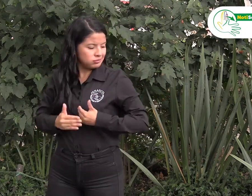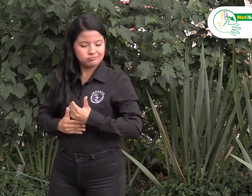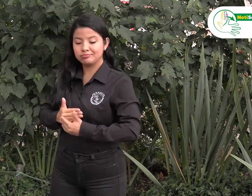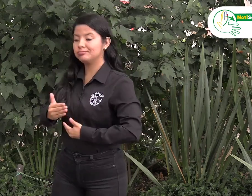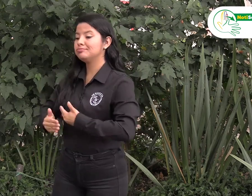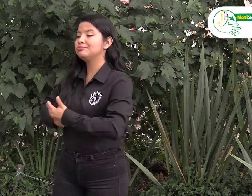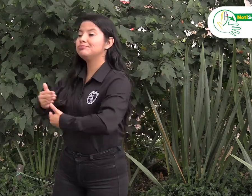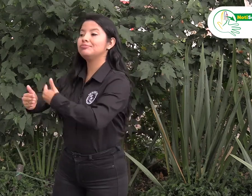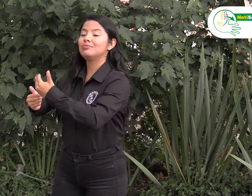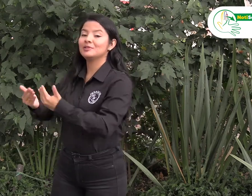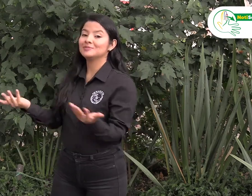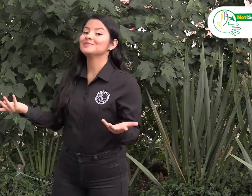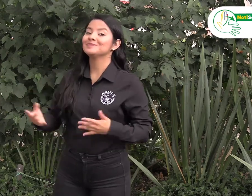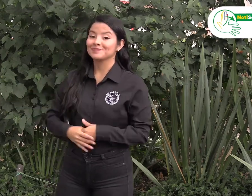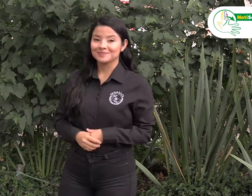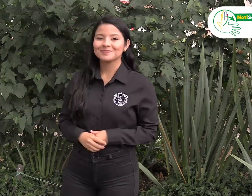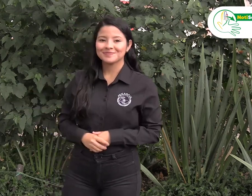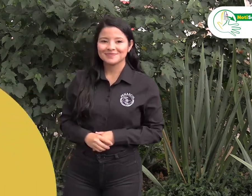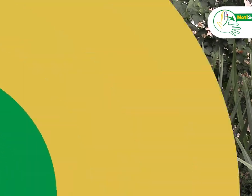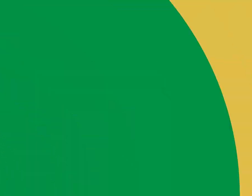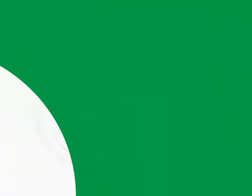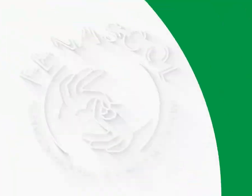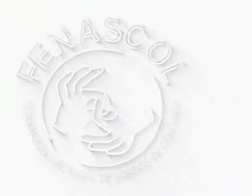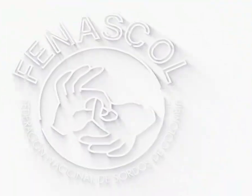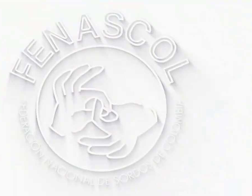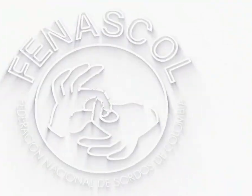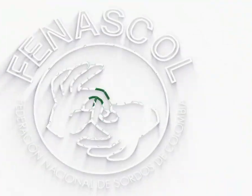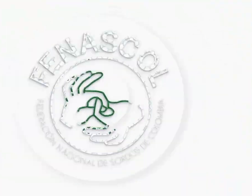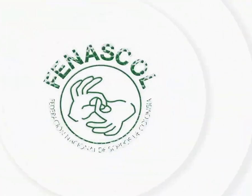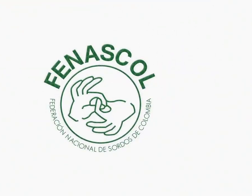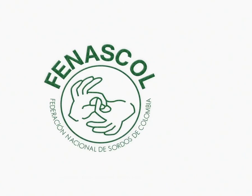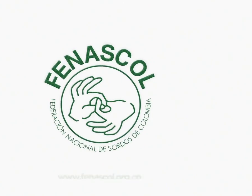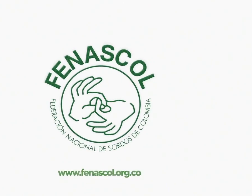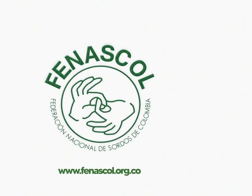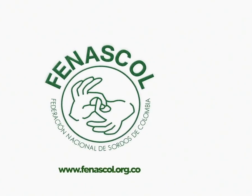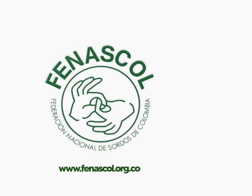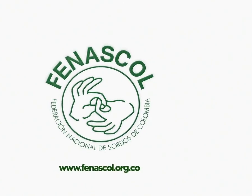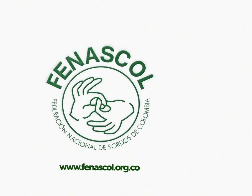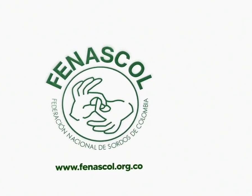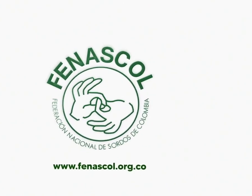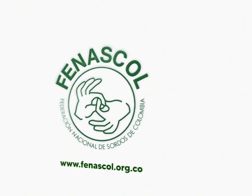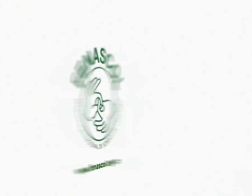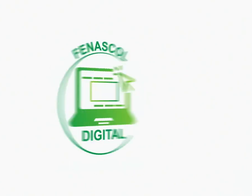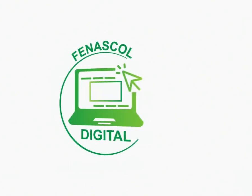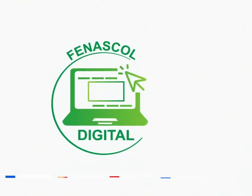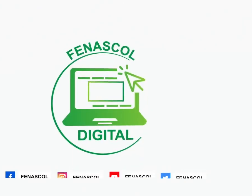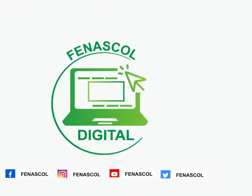la educación personas sordas por la educación de de sordas los Gracias.